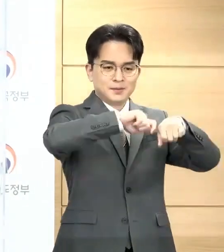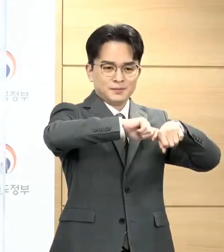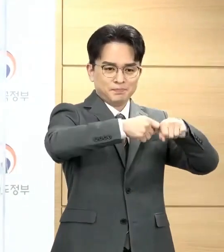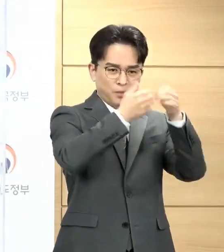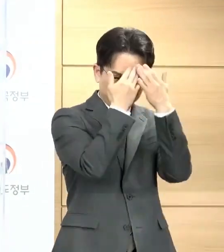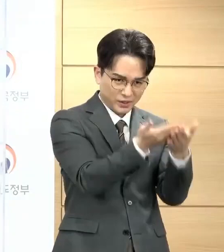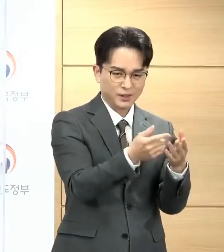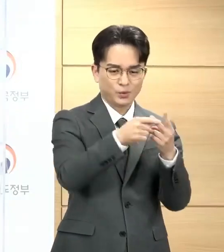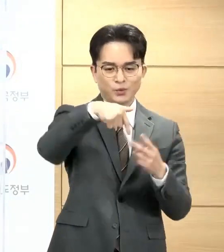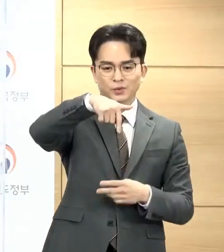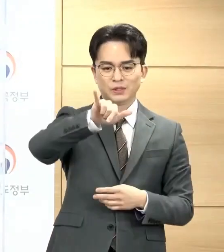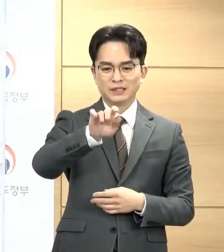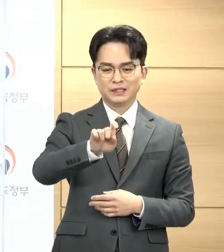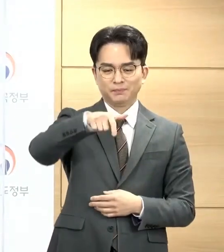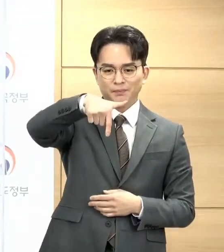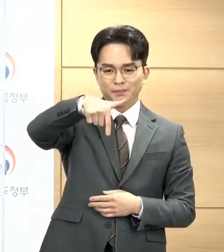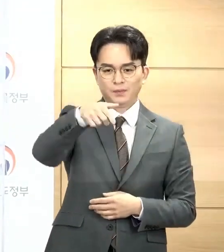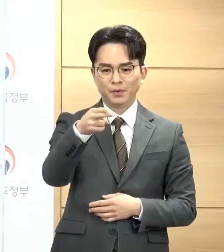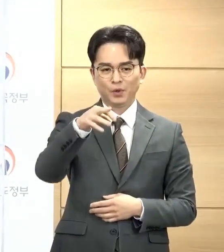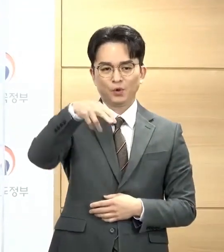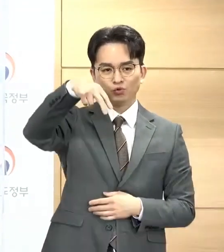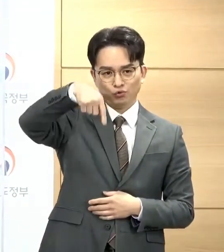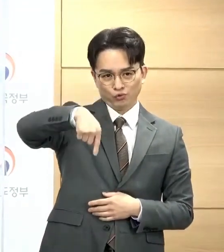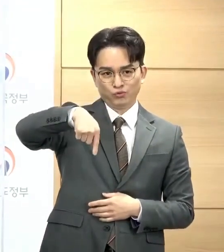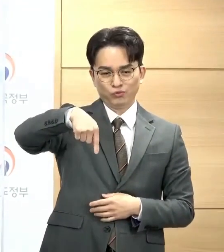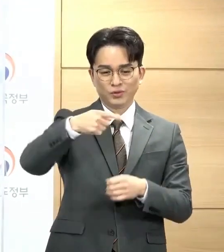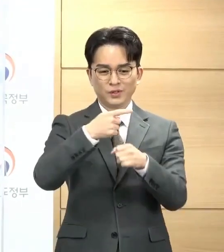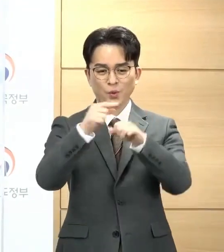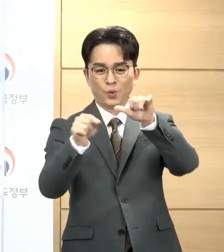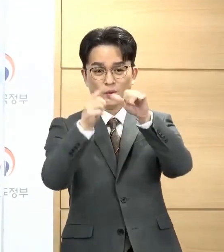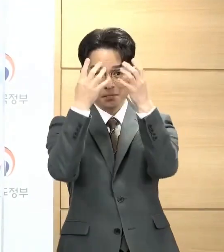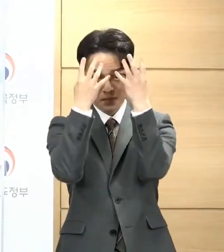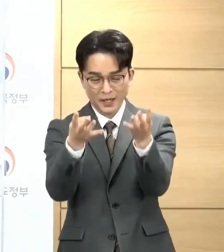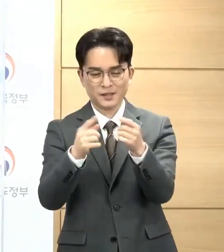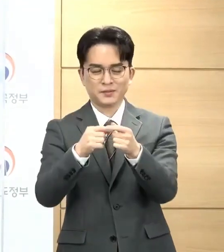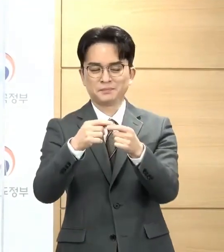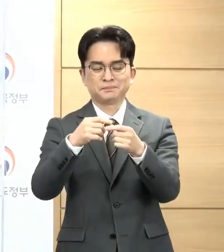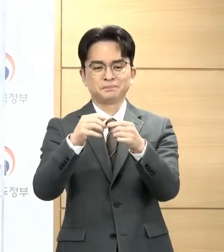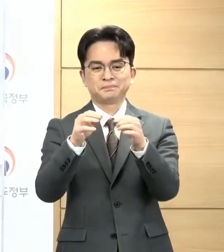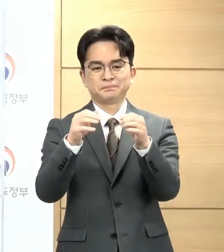전 경남도지사는 잔영집행을 면제합니다